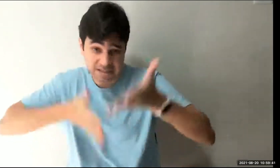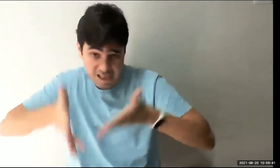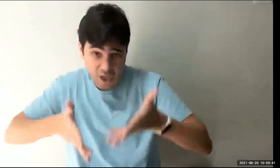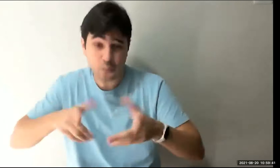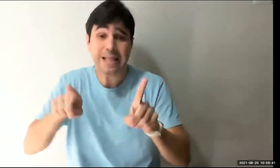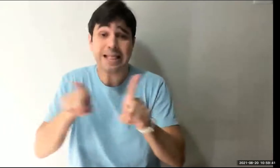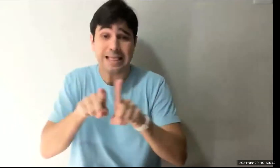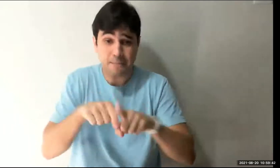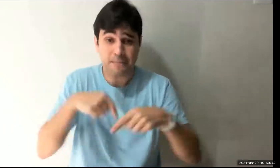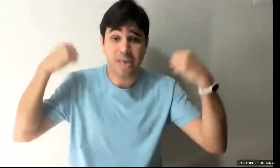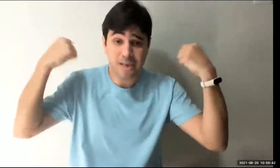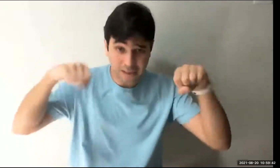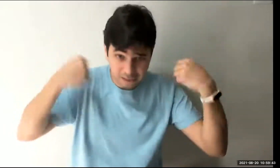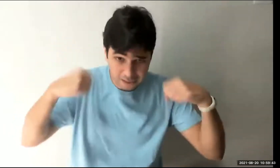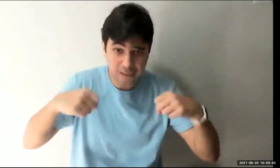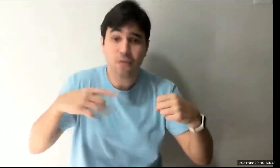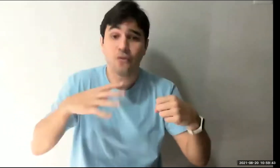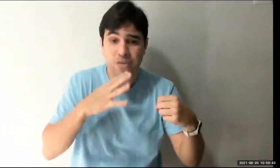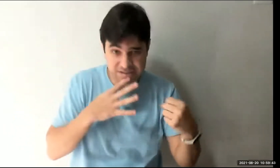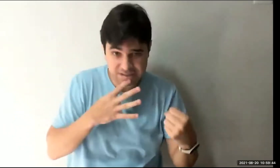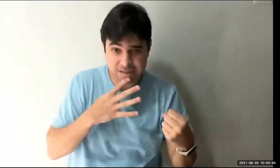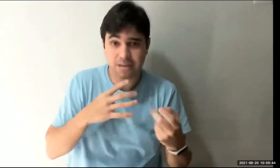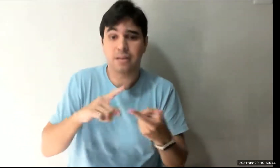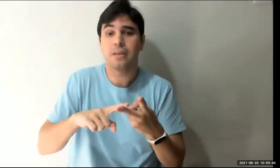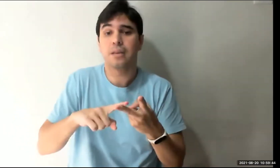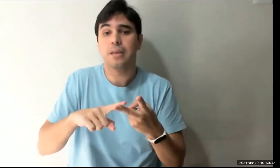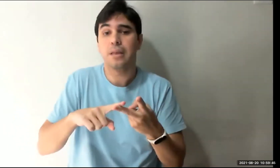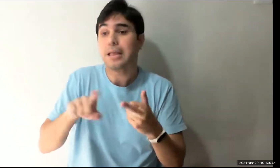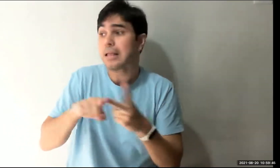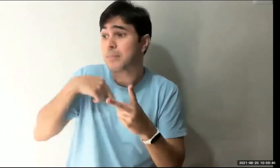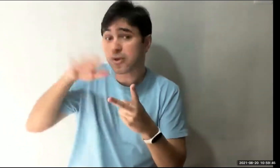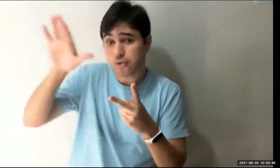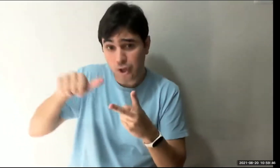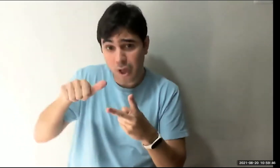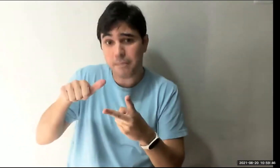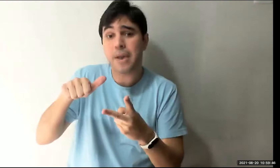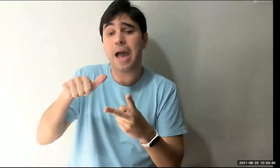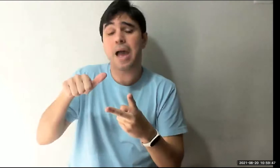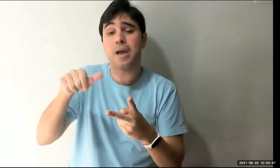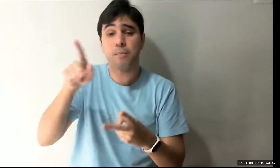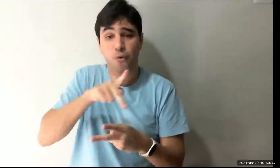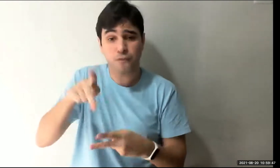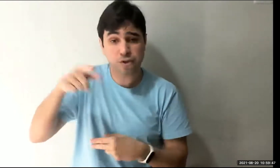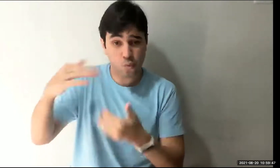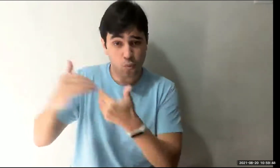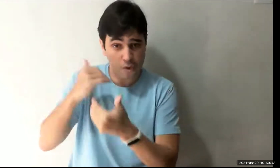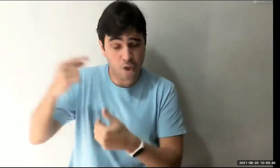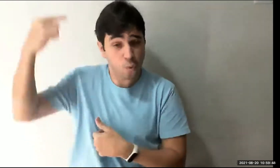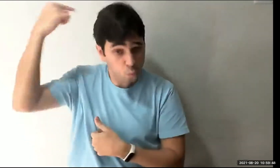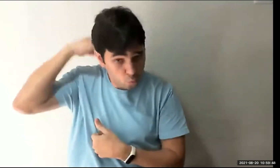foi exatamente isso, descobrir o que já havia e colocar o que não tinha e que era bastante usado, como eu falei para vocês, os acessórios de